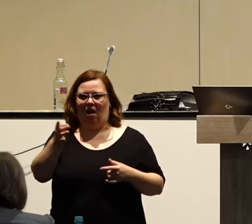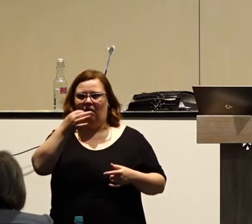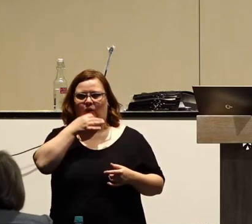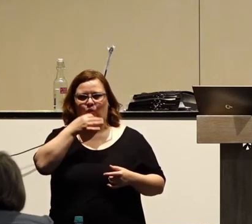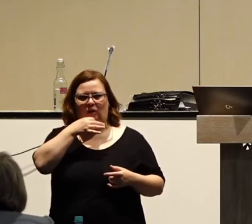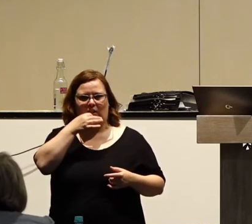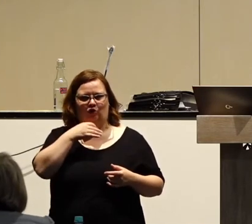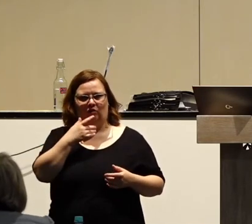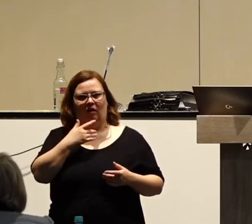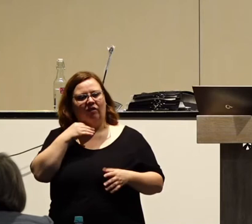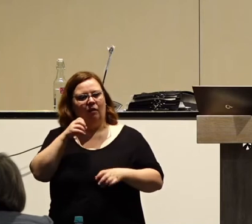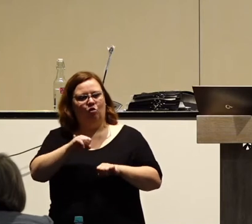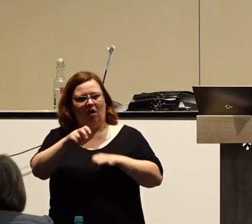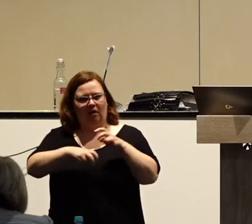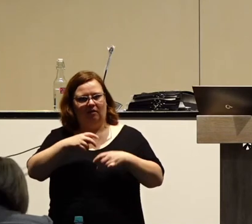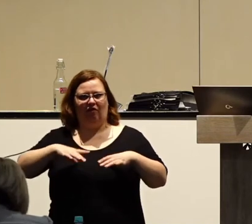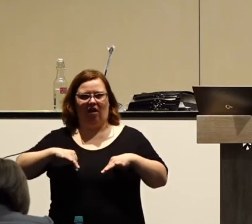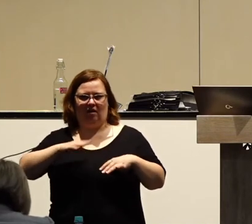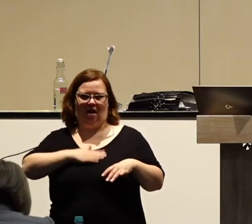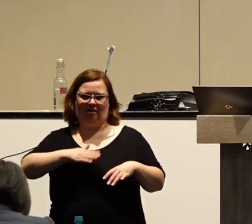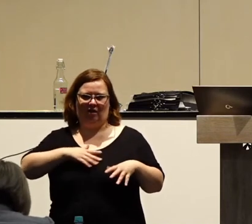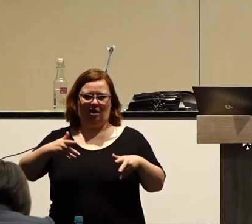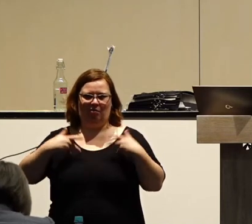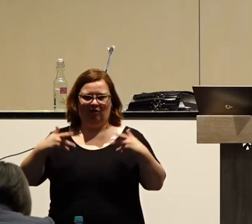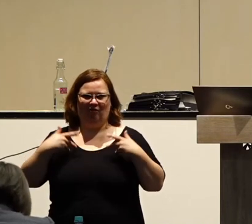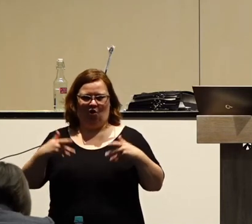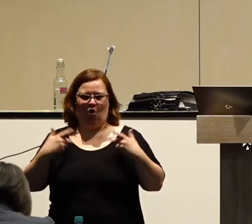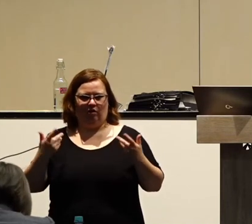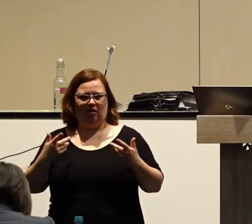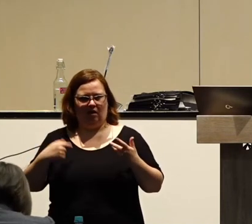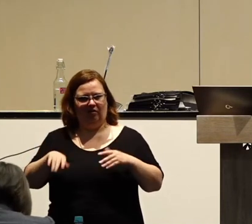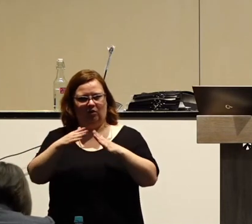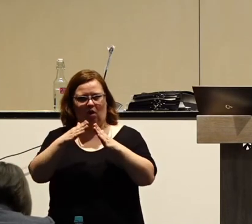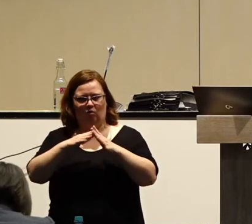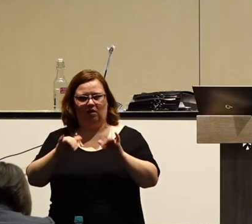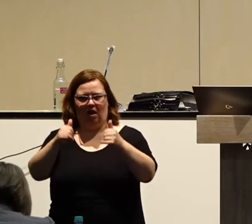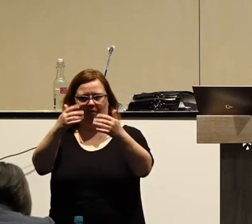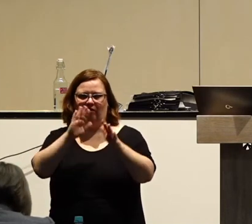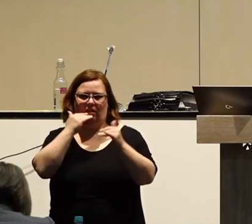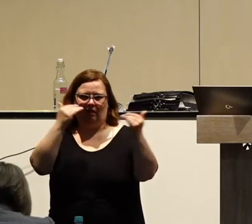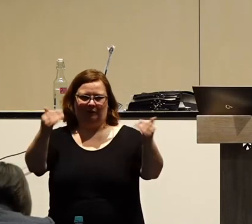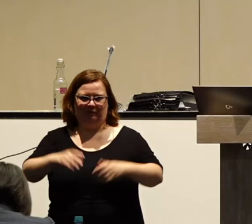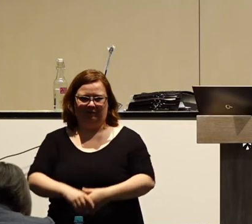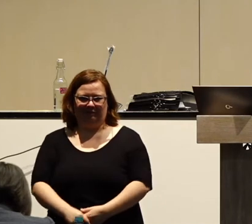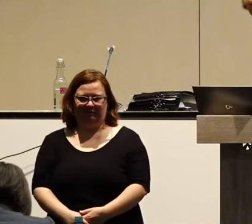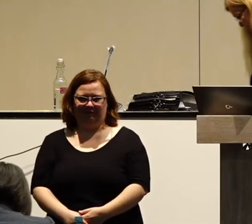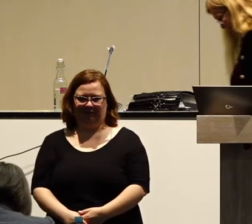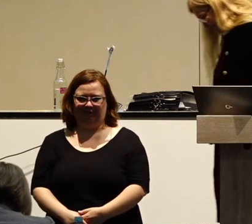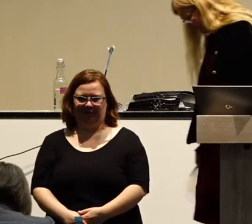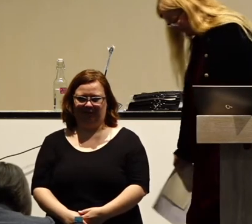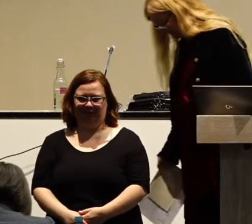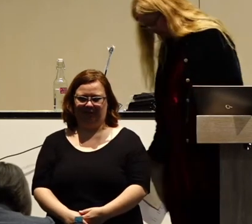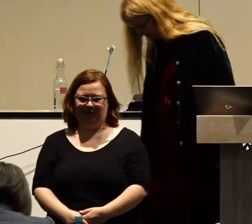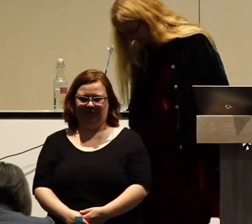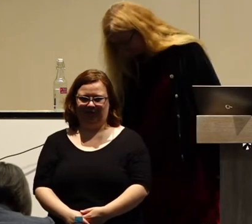Jugendlichen Möglichkeiten haben, ihre Ferien auch mit Freude hier zu Hause zu verbringen. Danke.